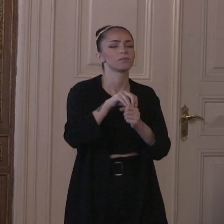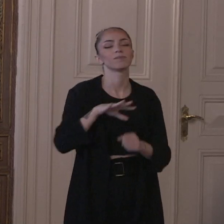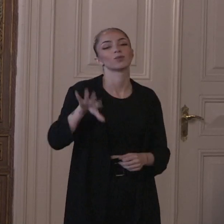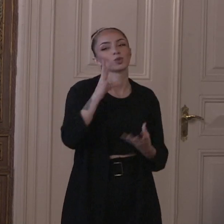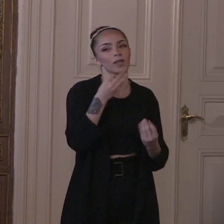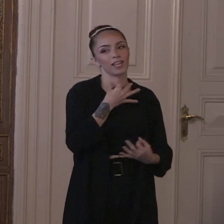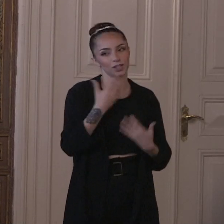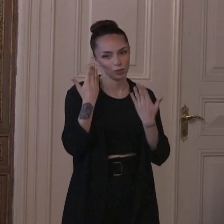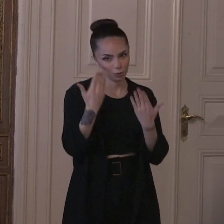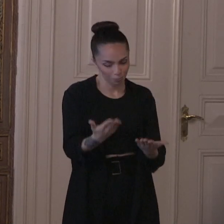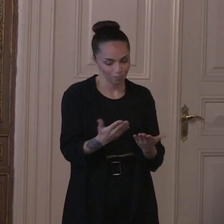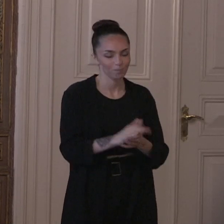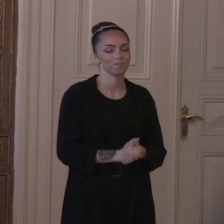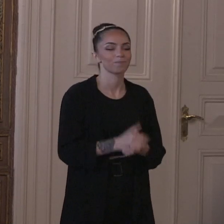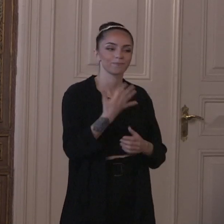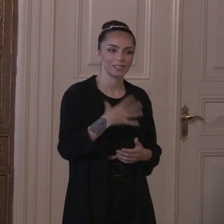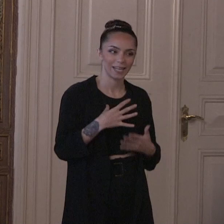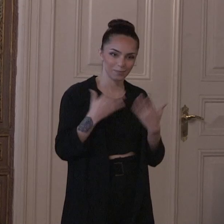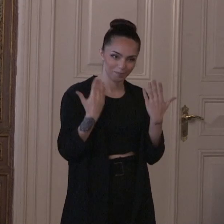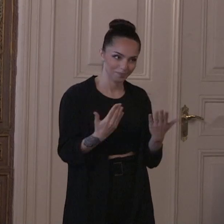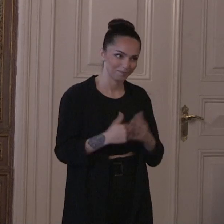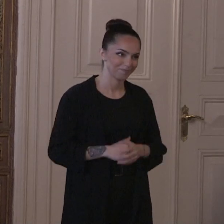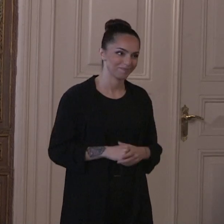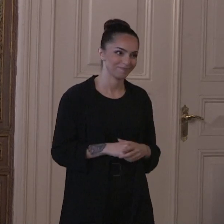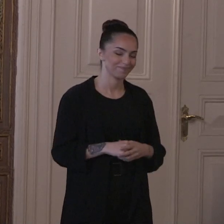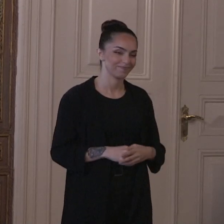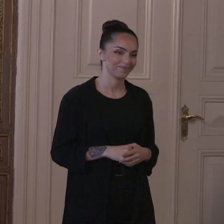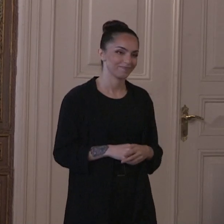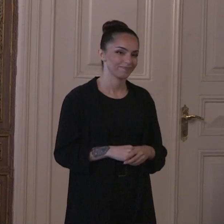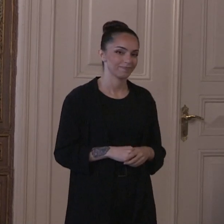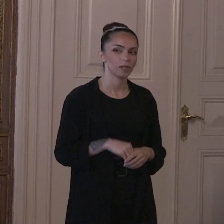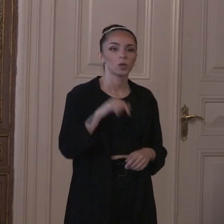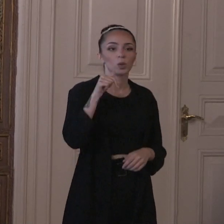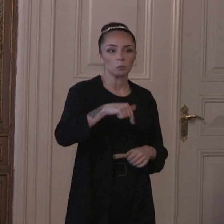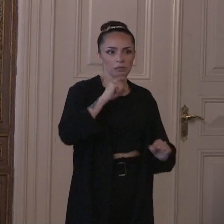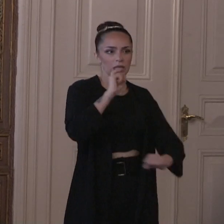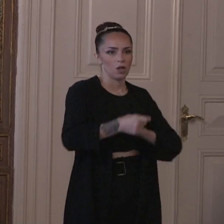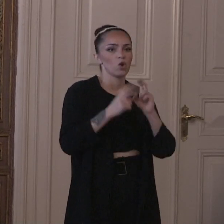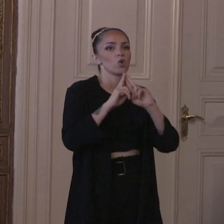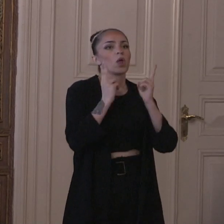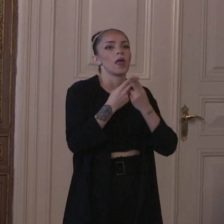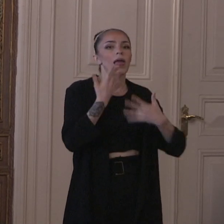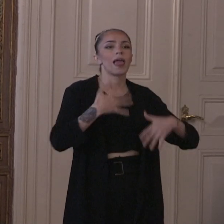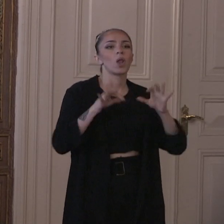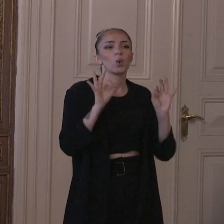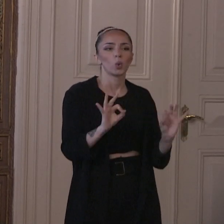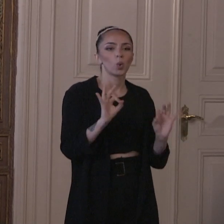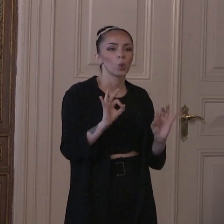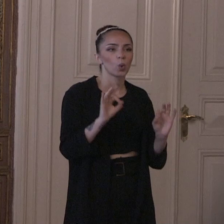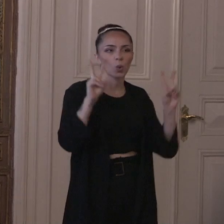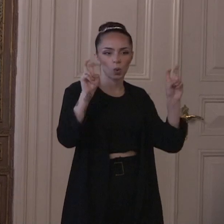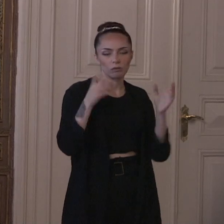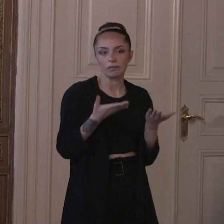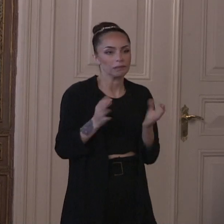içten teşekkür sunmak isteriz. Bu yıl Dünya Engelliler Günü